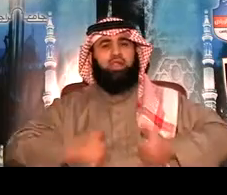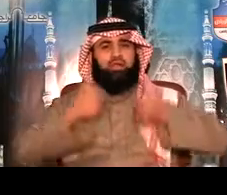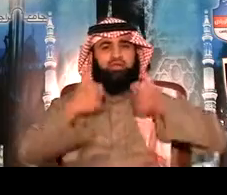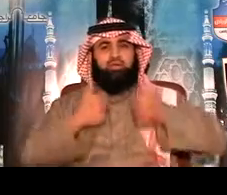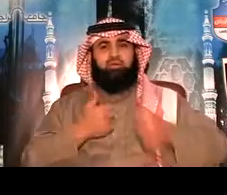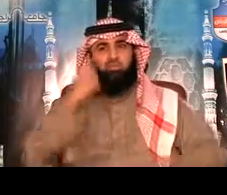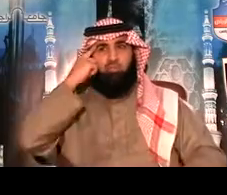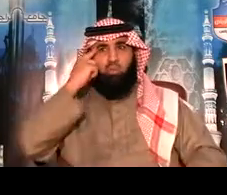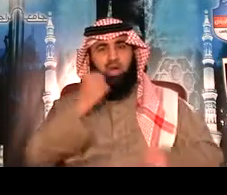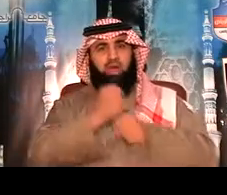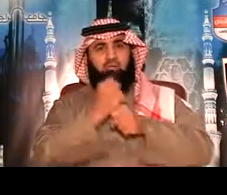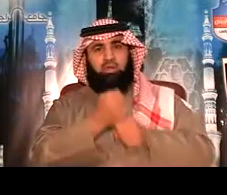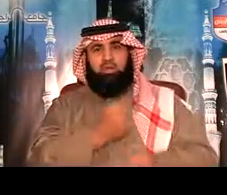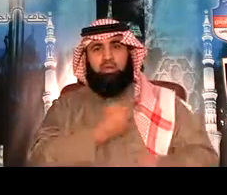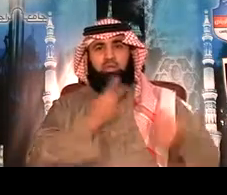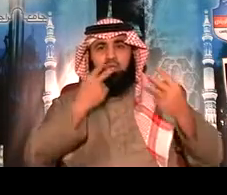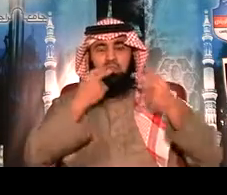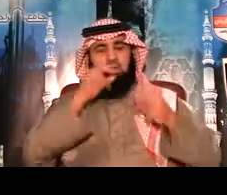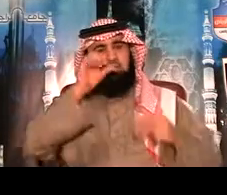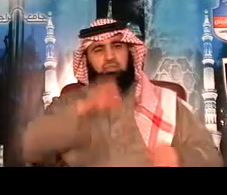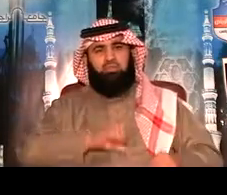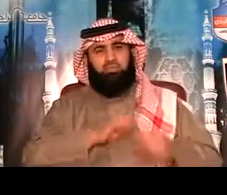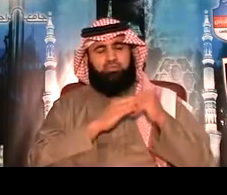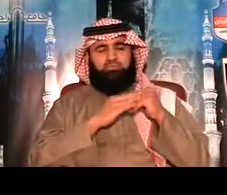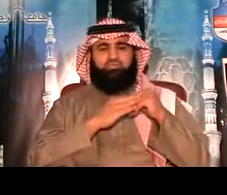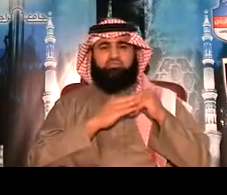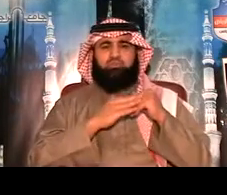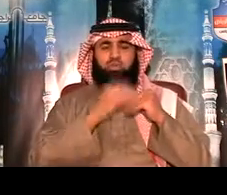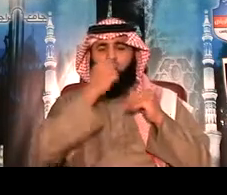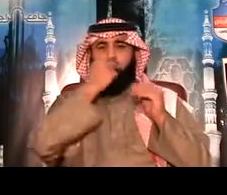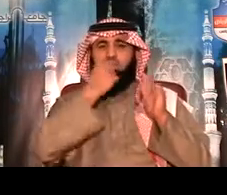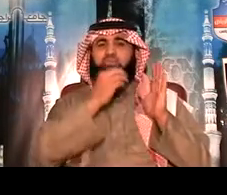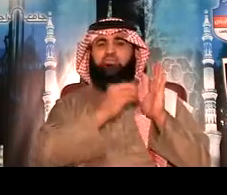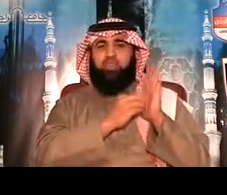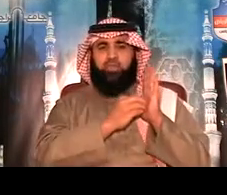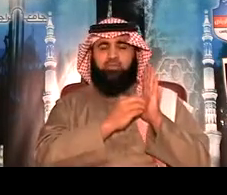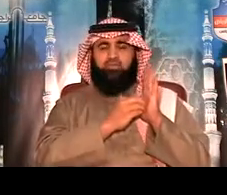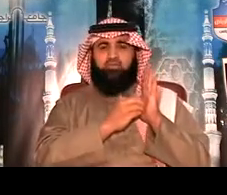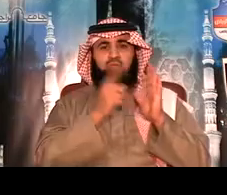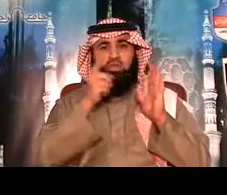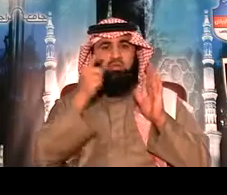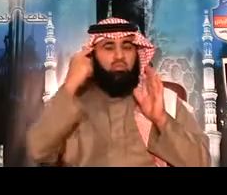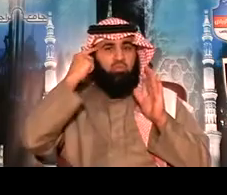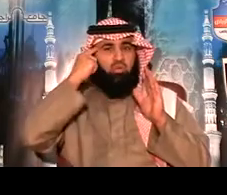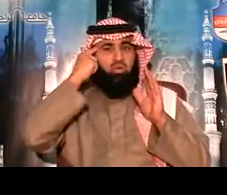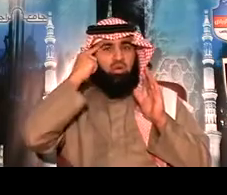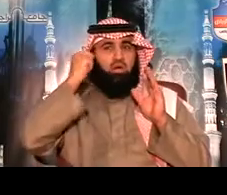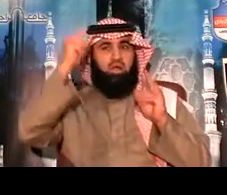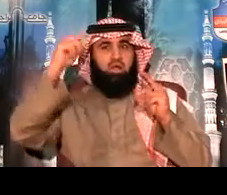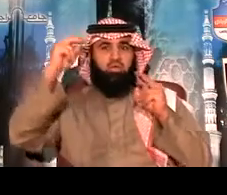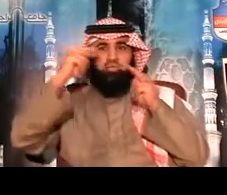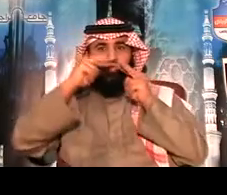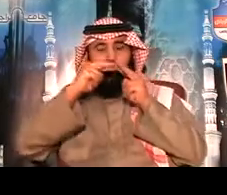والفلاح يوم القيامة. فقال جل وعلا: فمن كان يرجو لقاء ربه